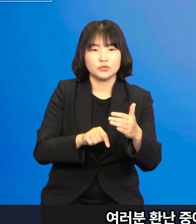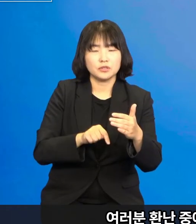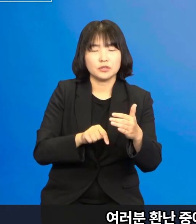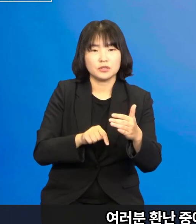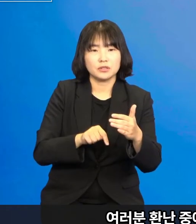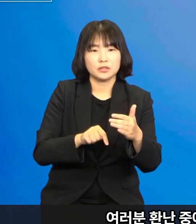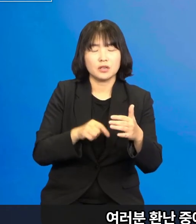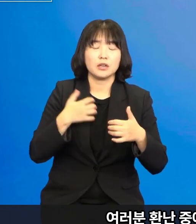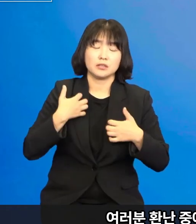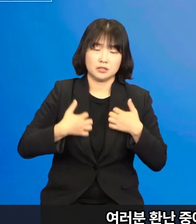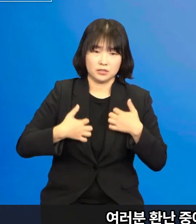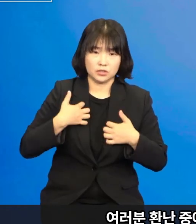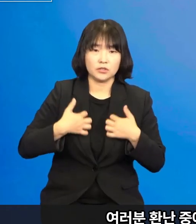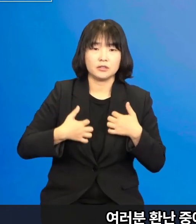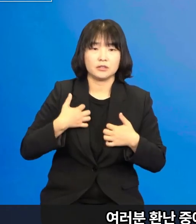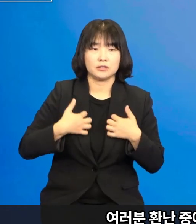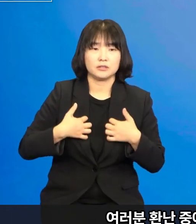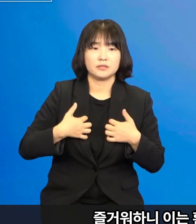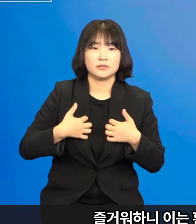중에 어떻게 즐거워합니까?